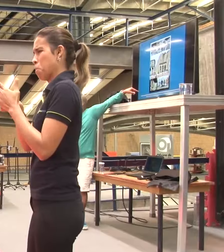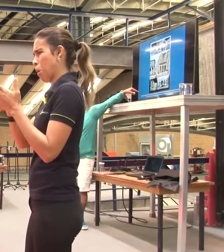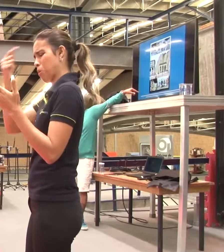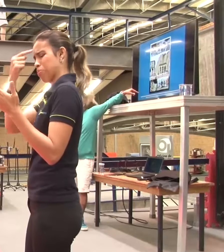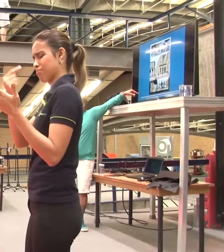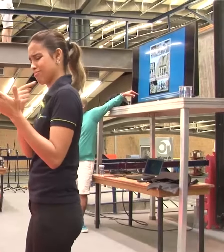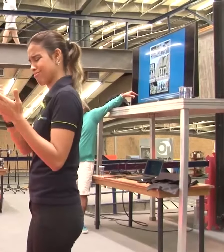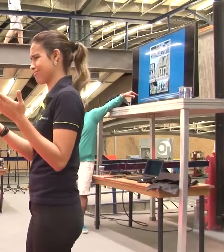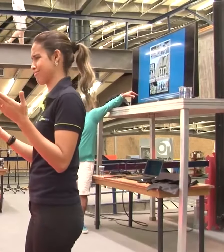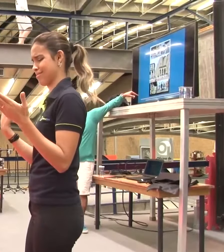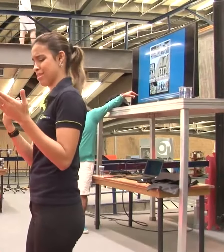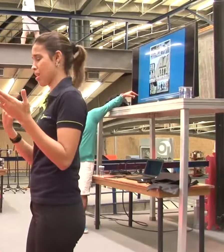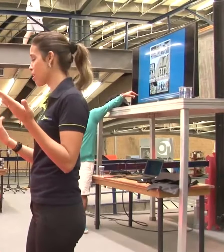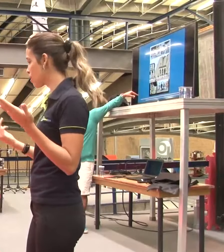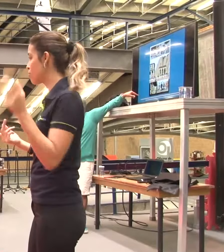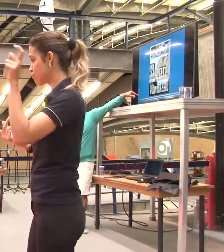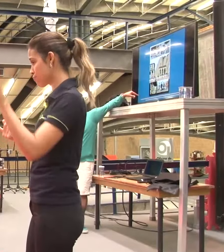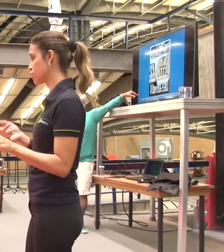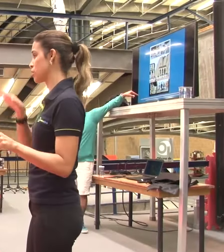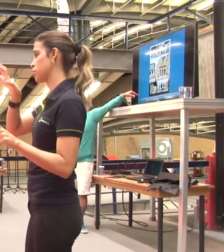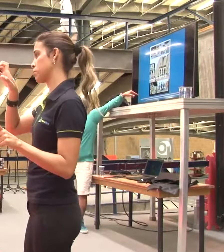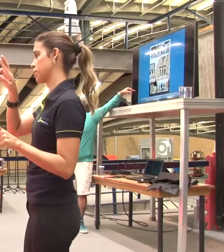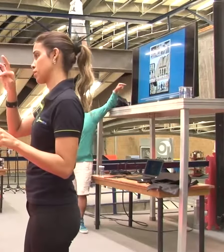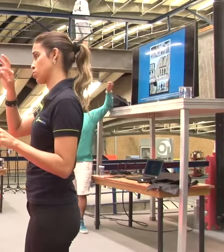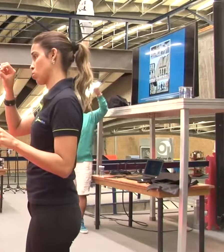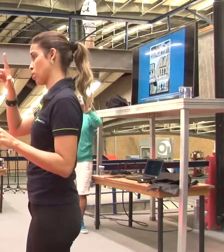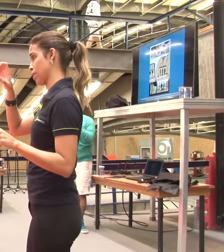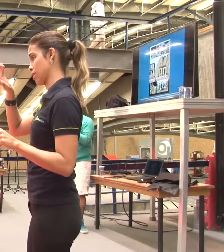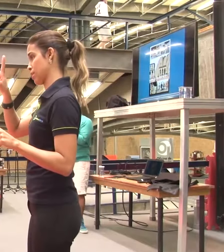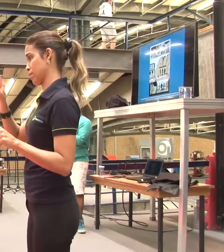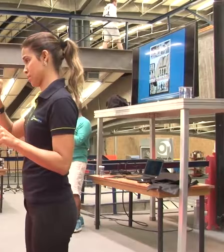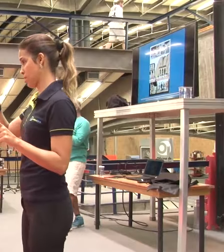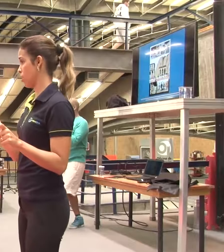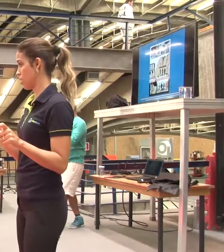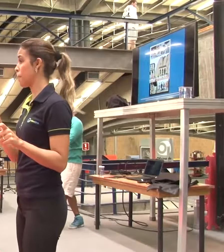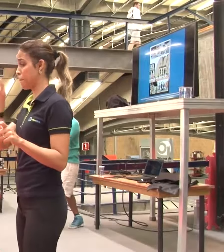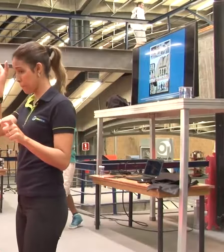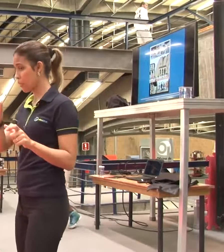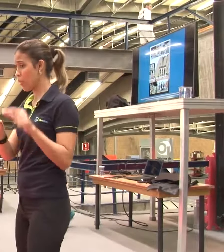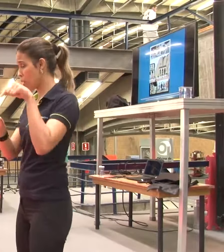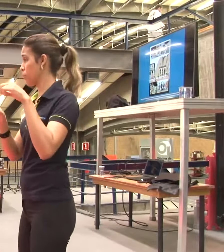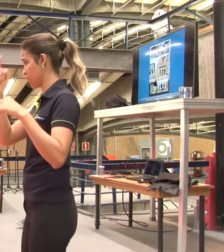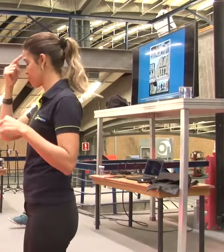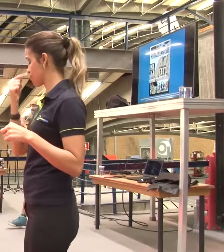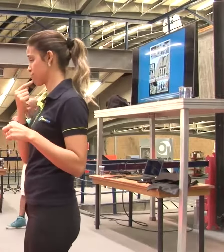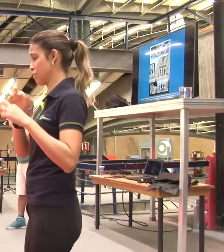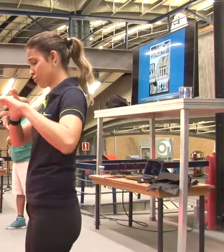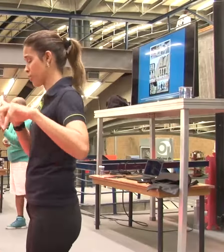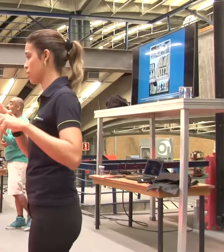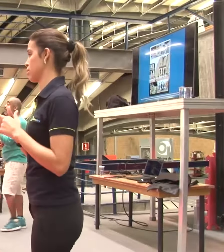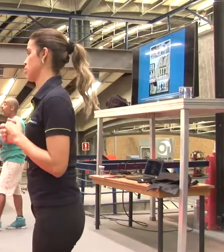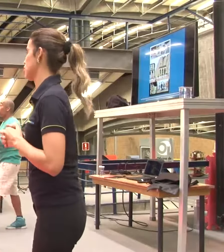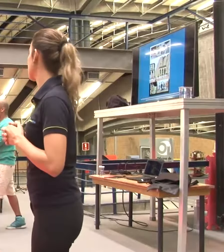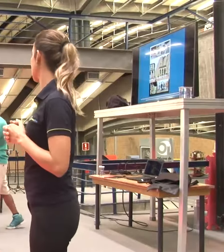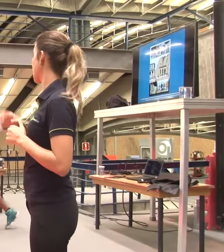estereotipifica a personagem Bertoleza, mas ela é uma personagem estereotipificada. Né?